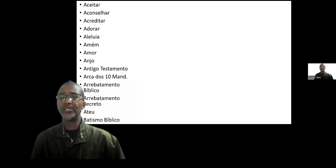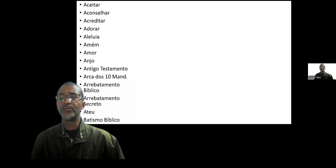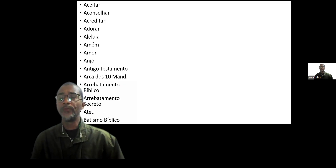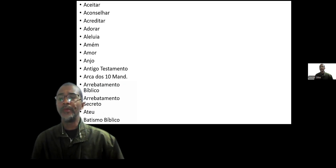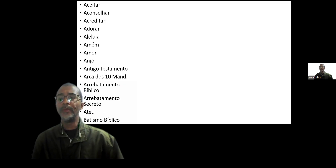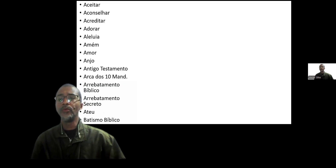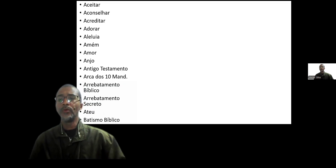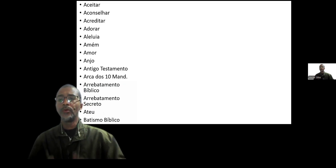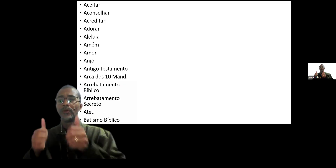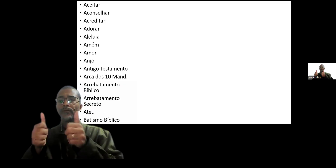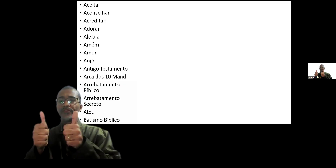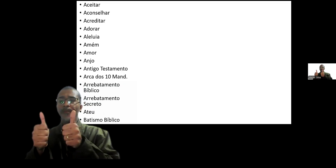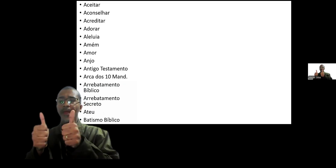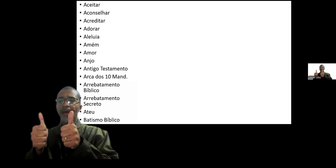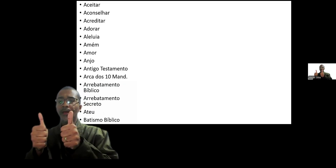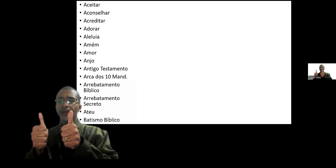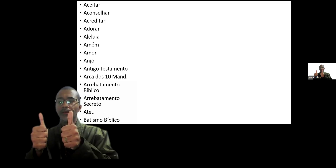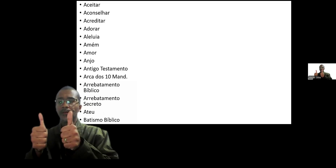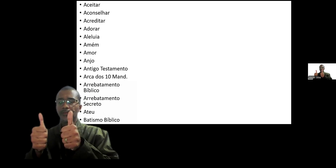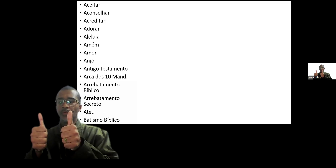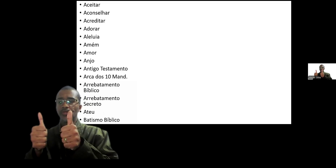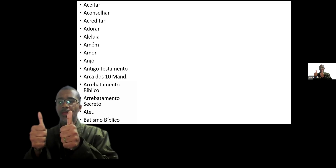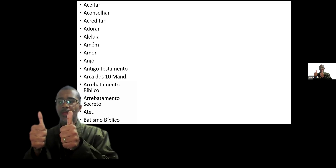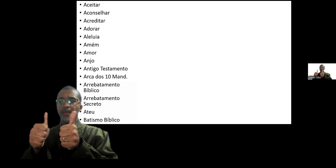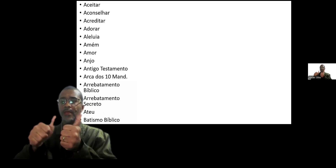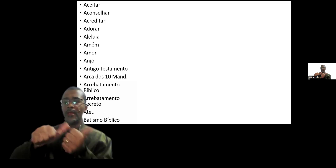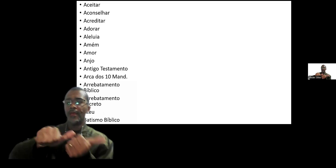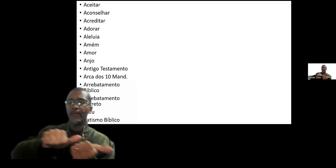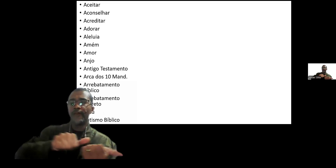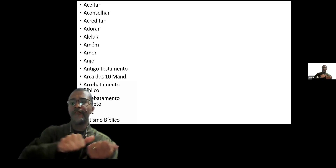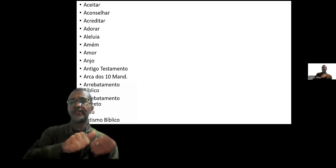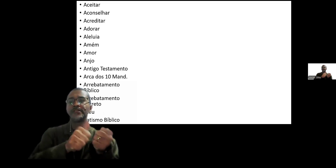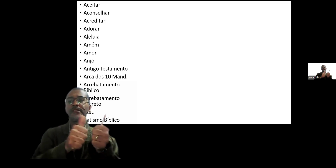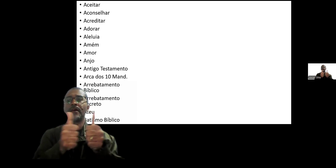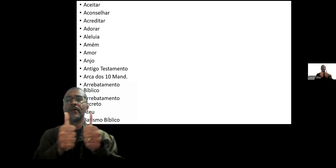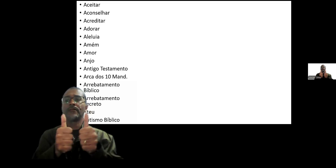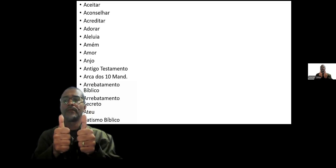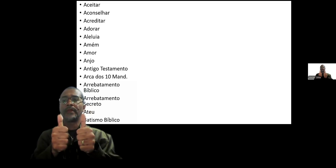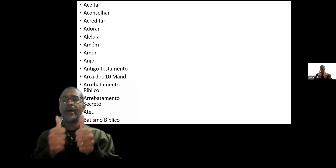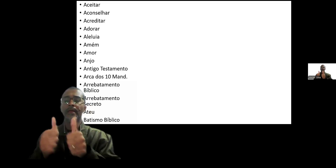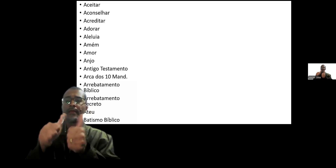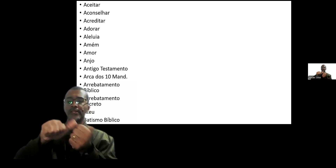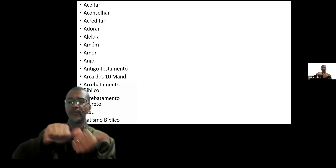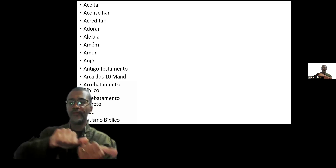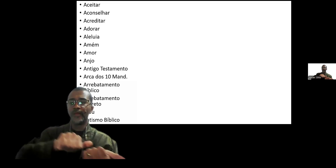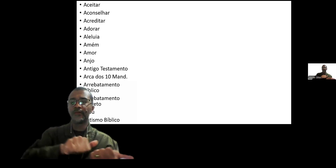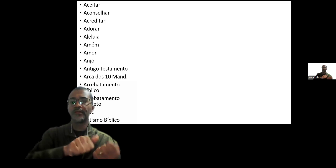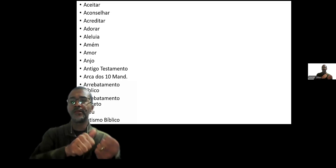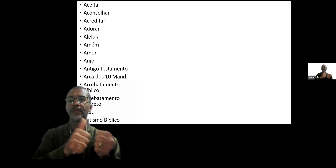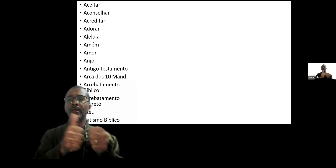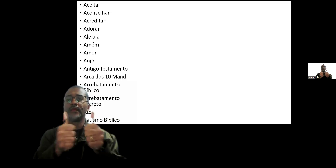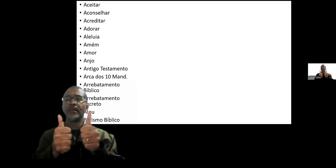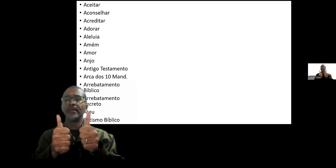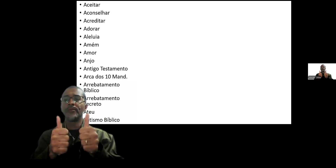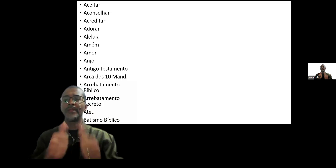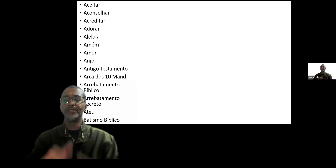O batismo bíblico, você vai pegar dois joinha aqui e vai fazer esse sinal, tá? Esse movimento, quer